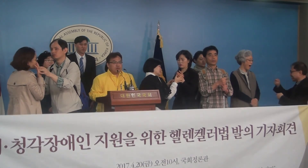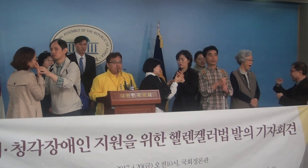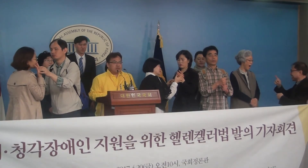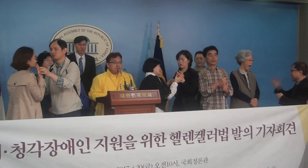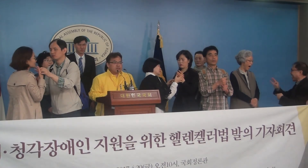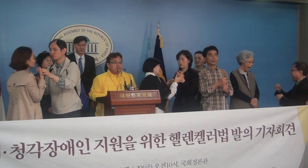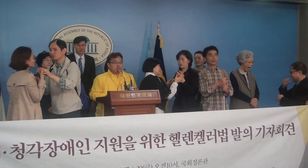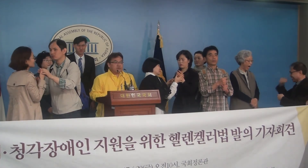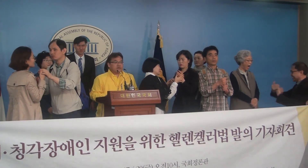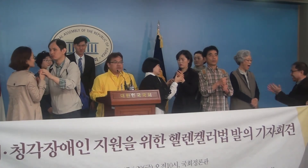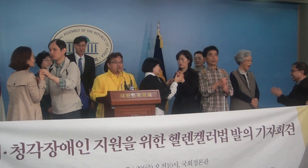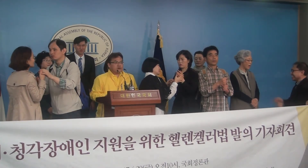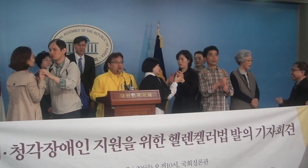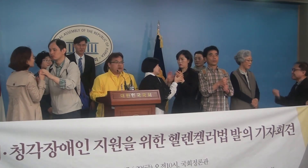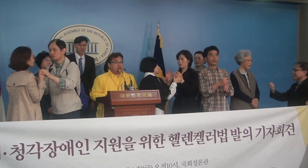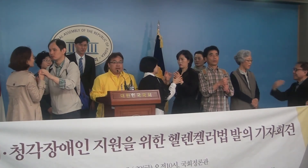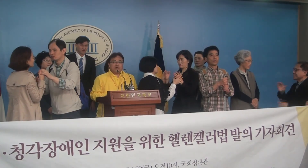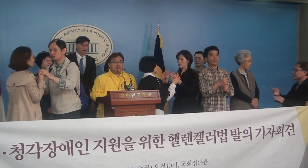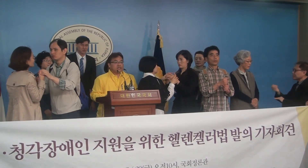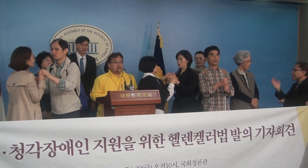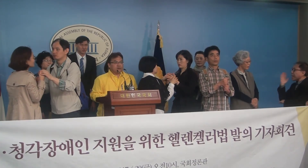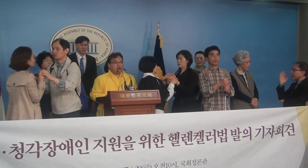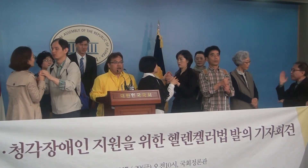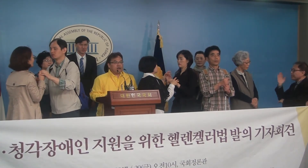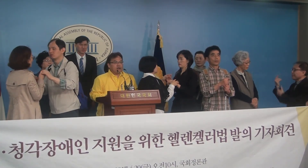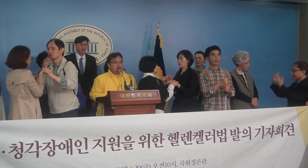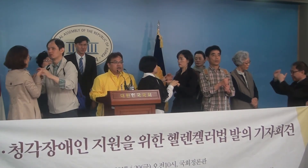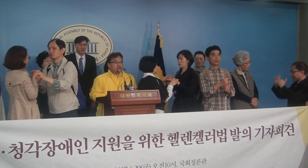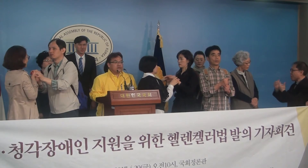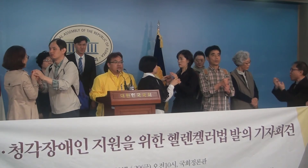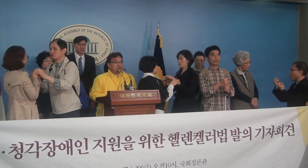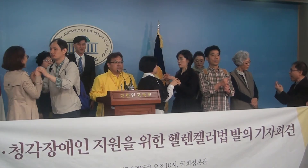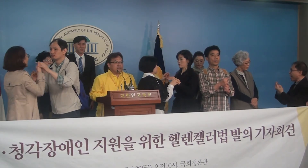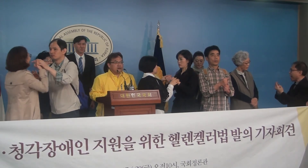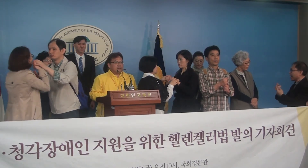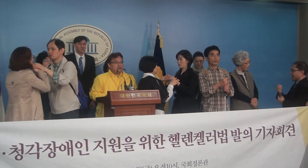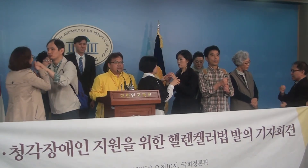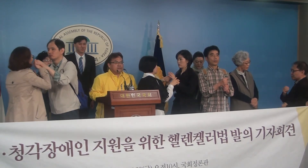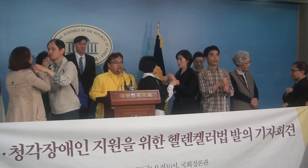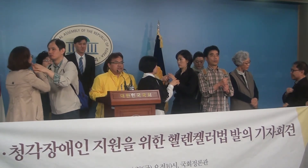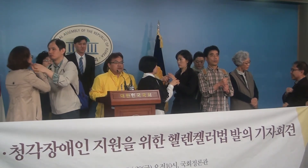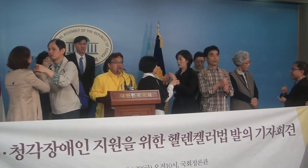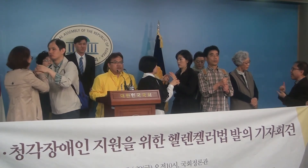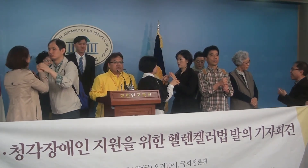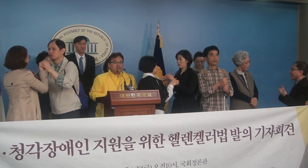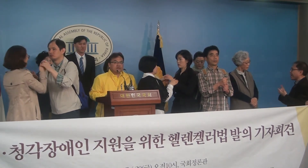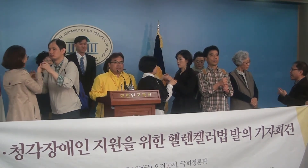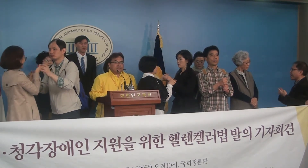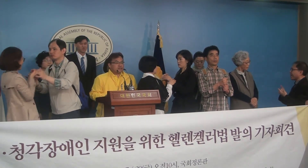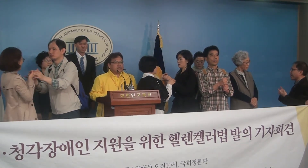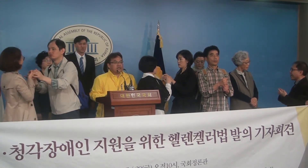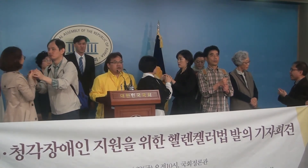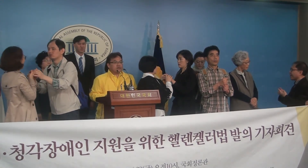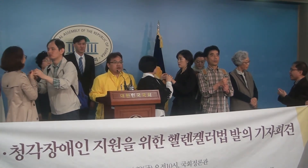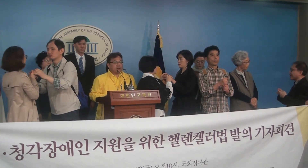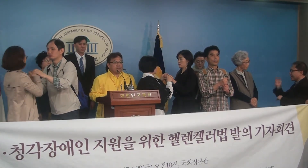네, 조금 전 우리 대표님께서 발언하신 내용과 그리고 의원님께서 기자회견문을